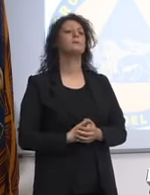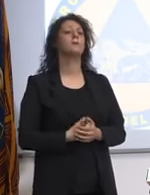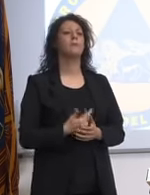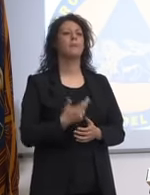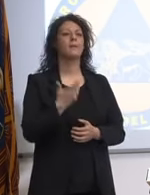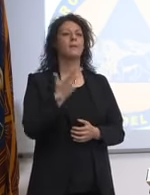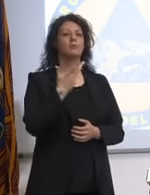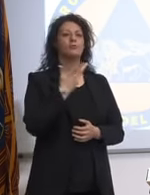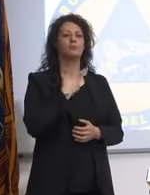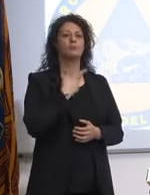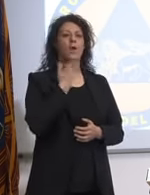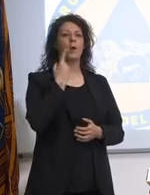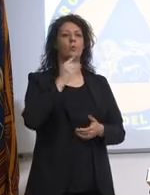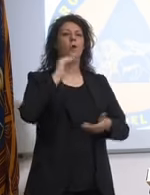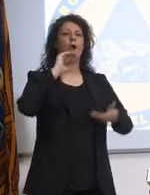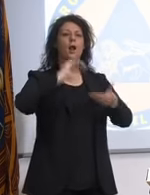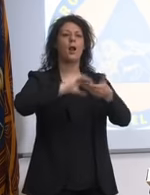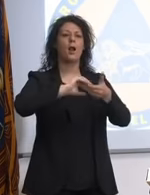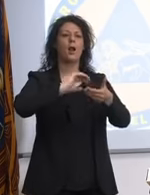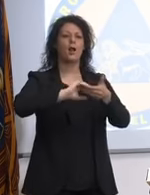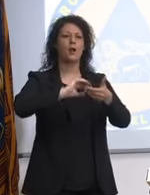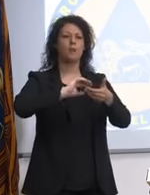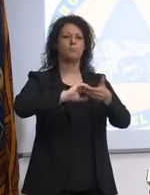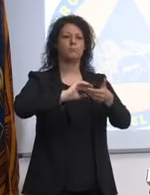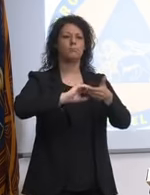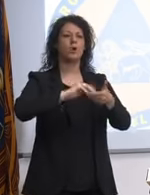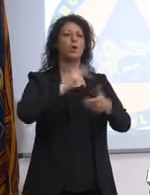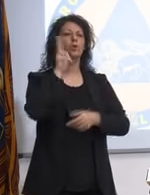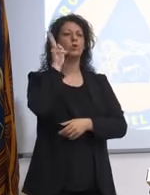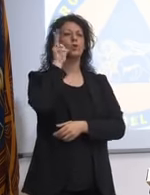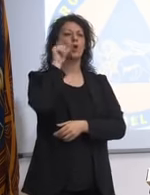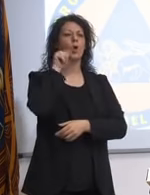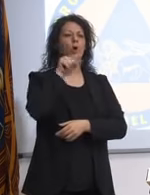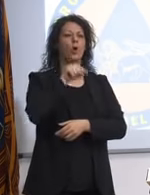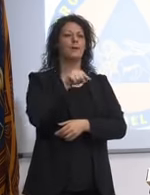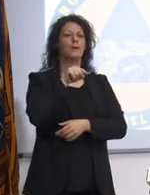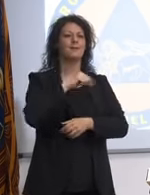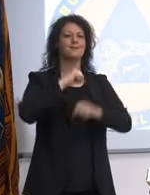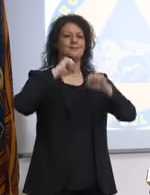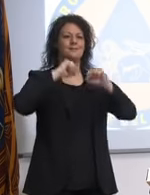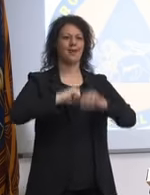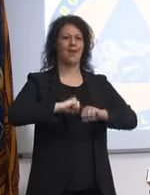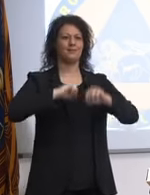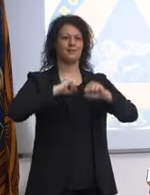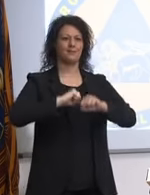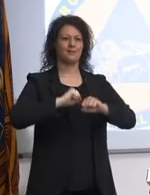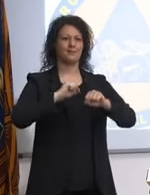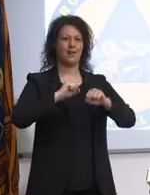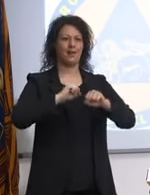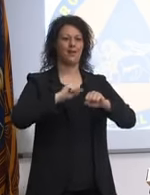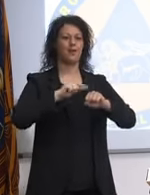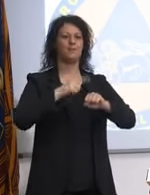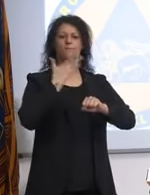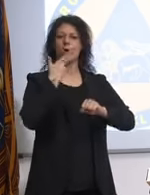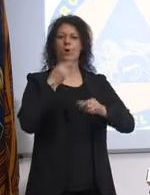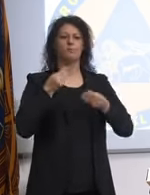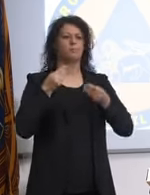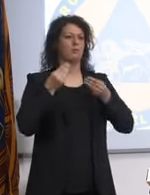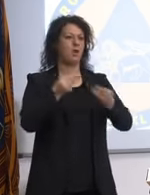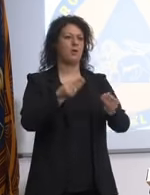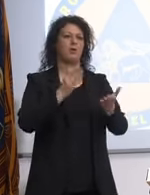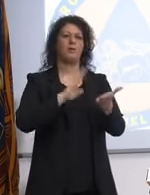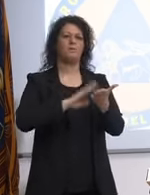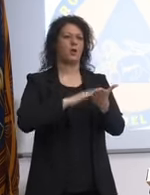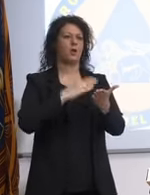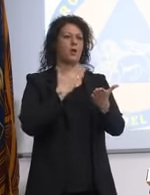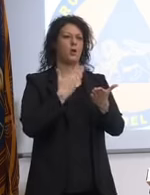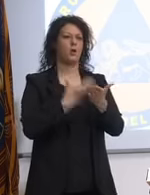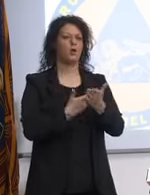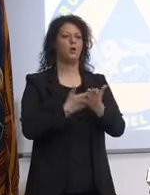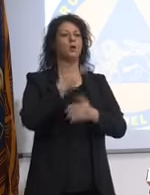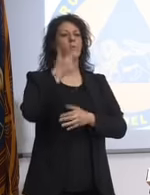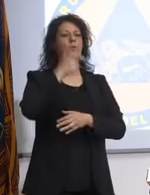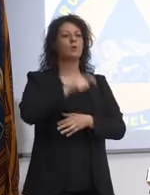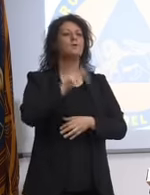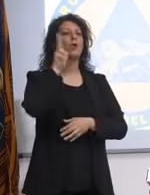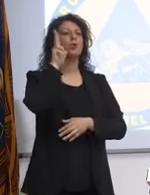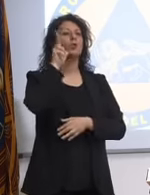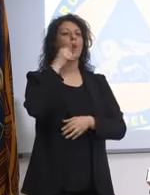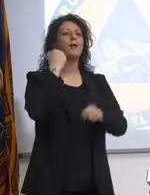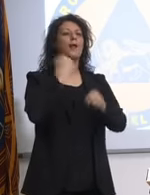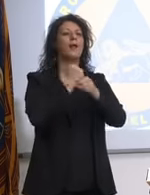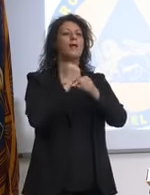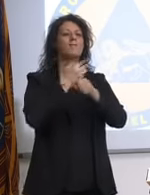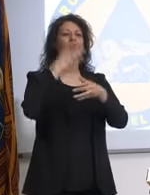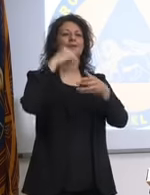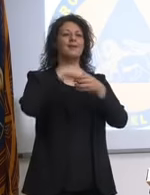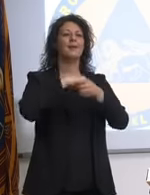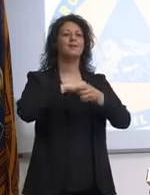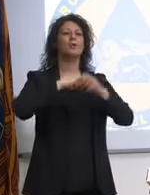di signore, di donne della sanità che ho tutta intenzione di valorizzare, che sono donne della sanità che io ho